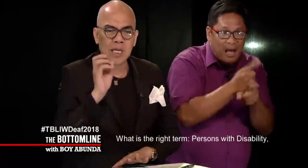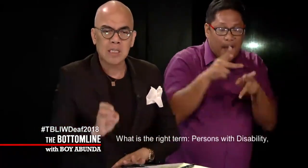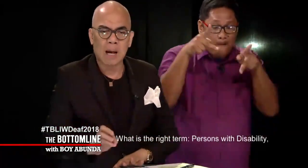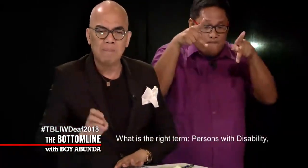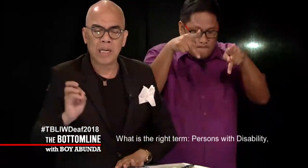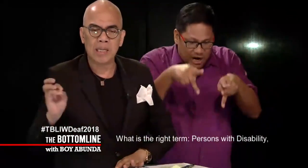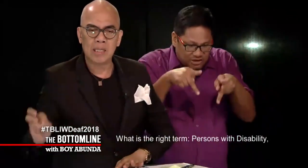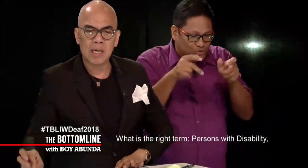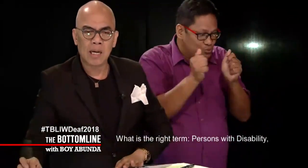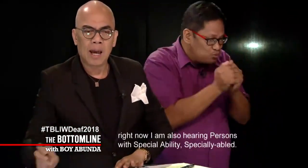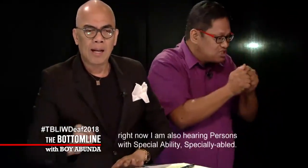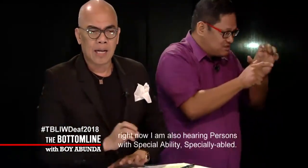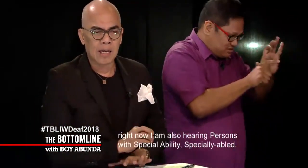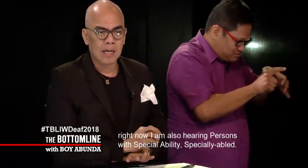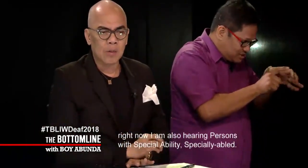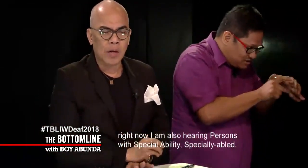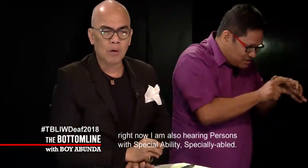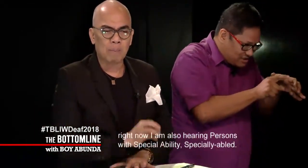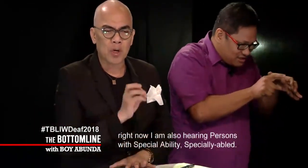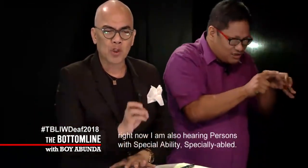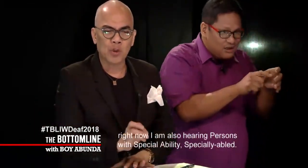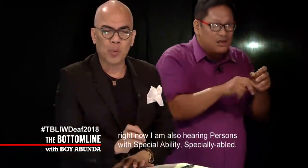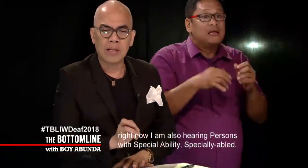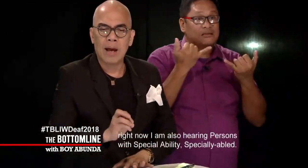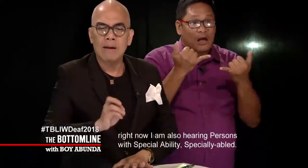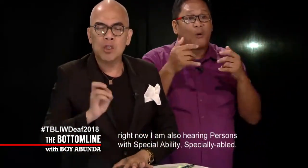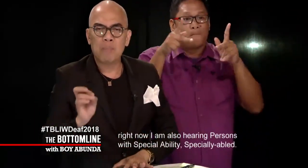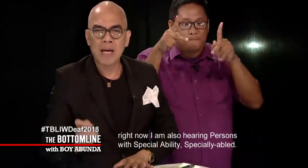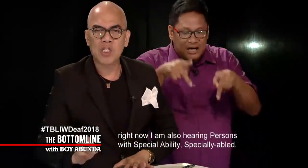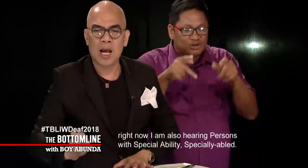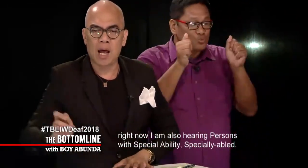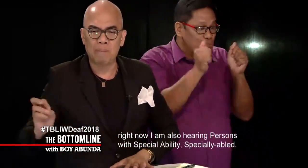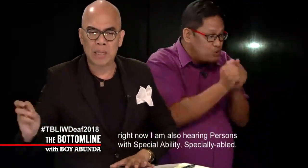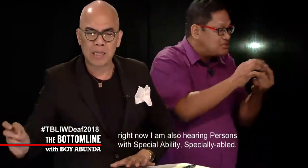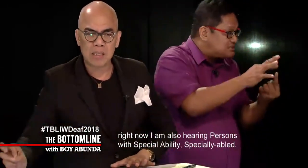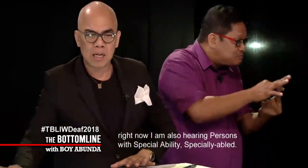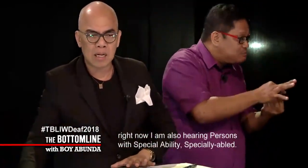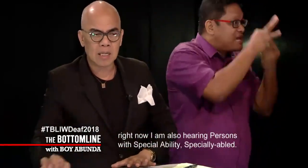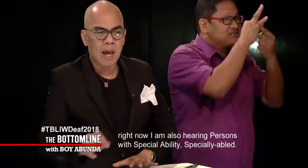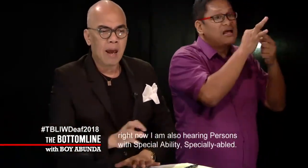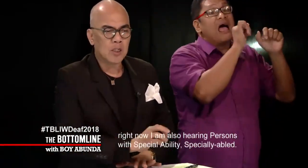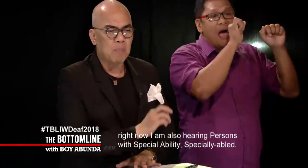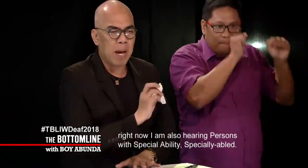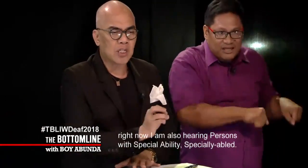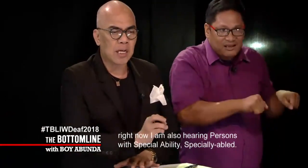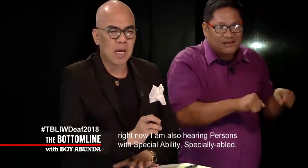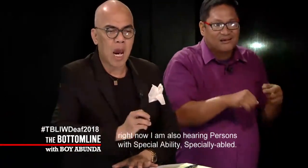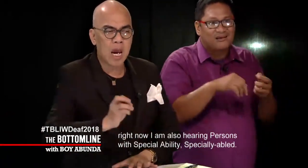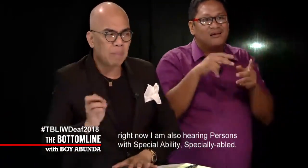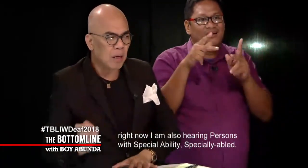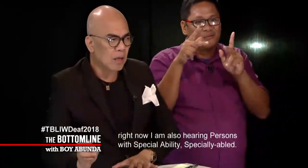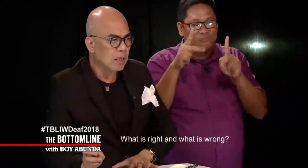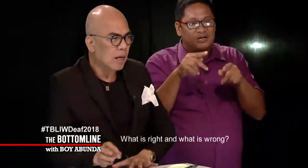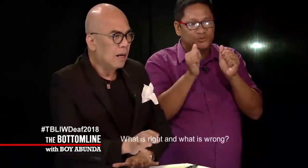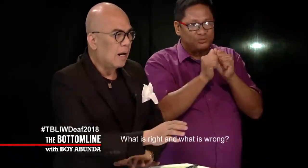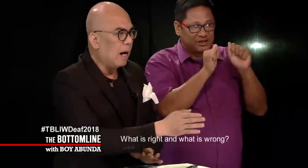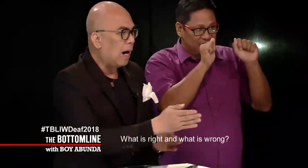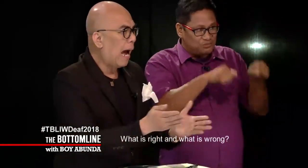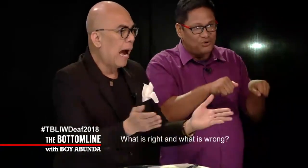with disability, naririnig ko ngayon, person with special abilities, specially